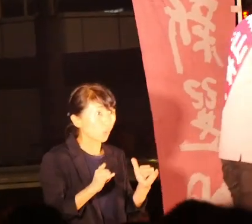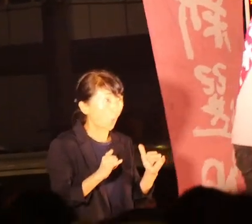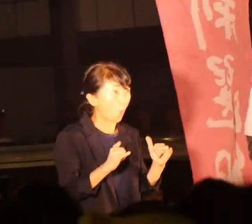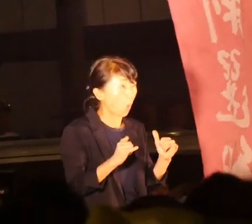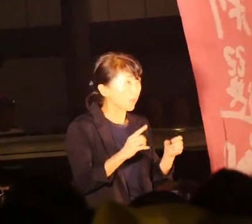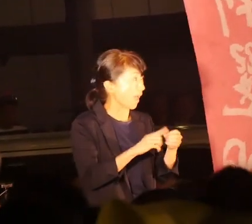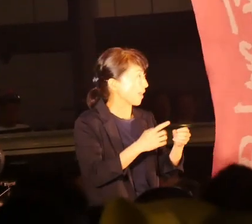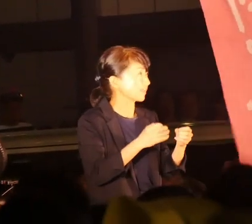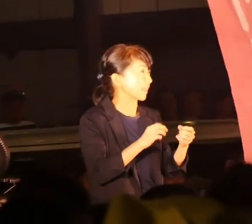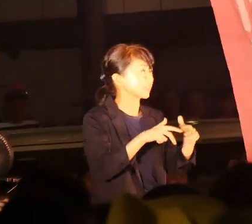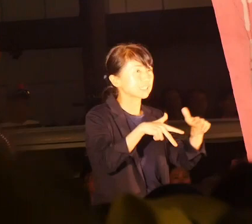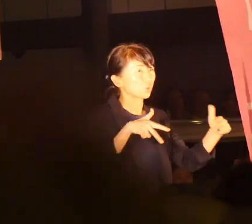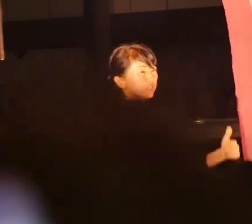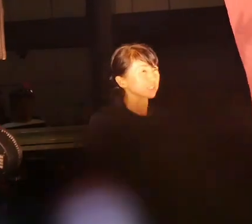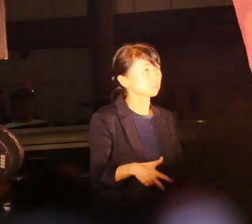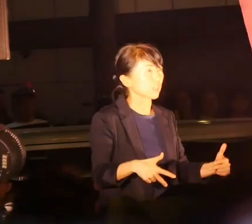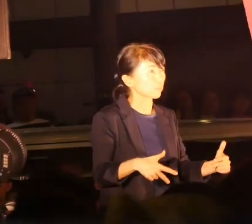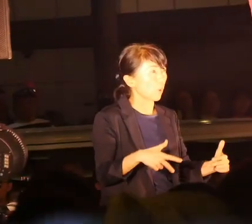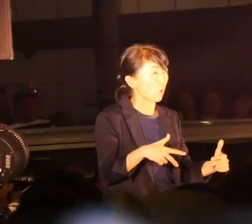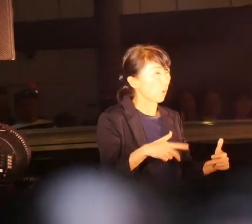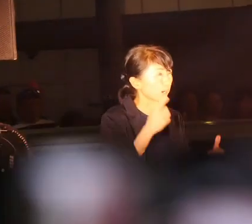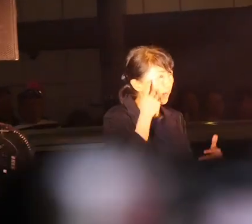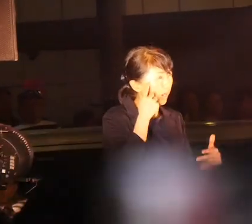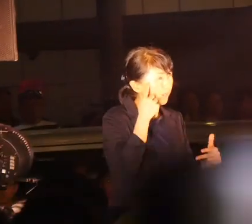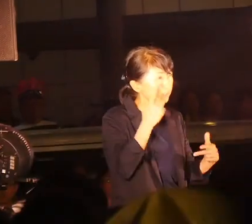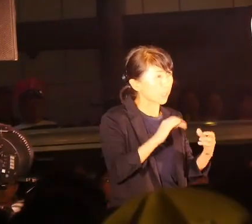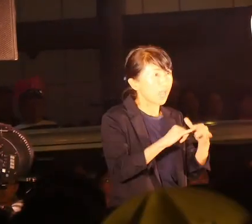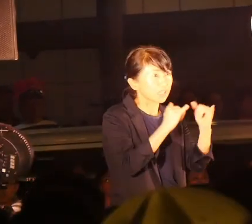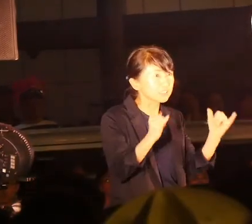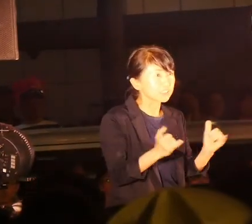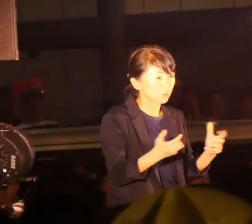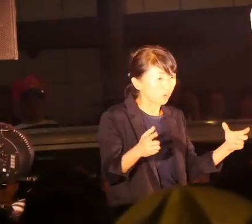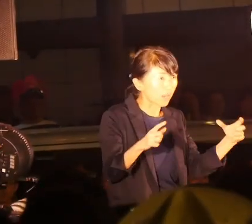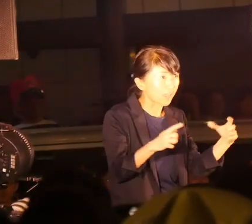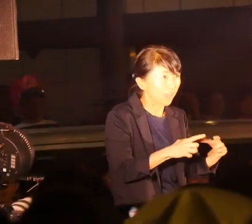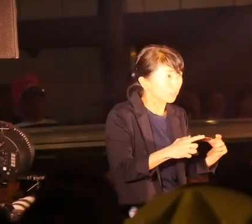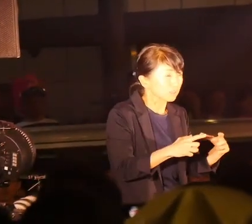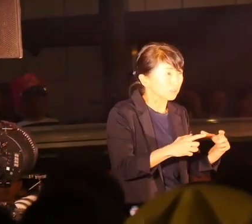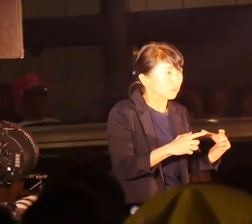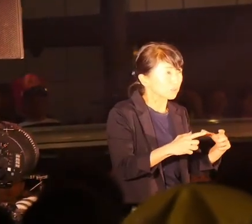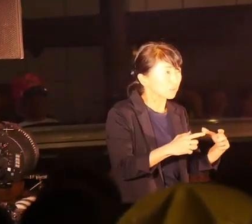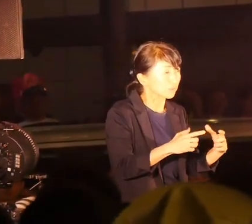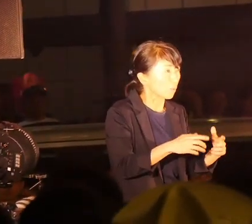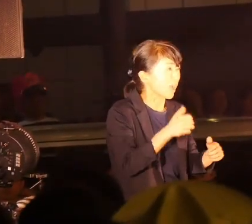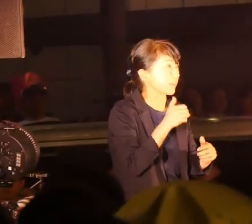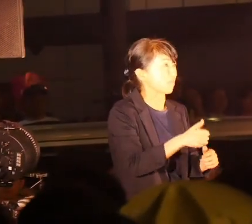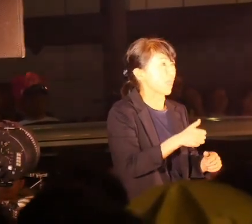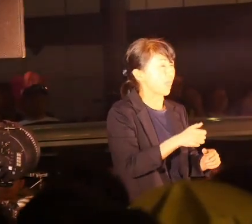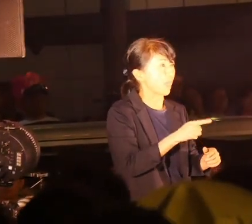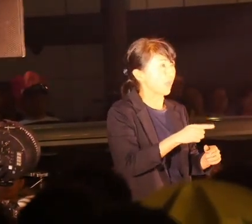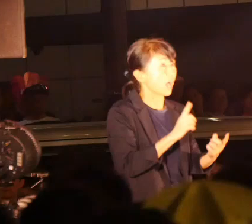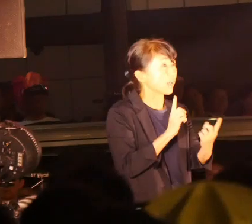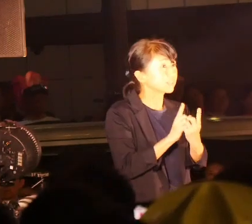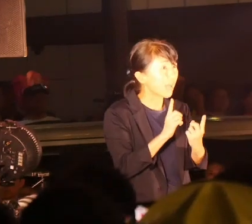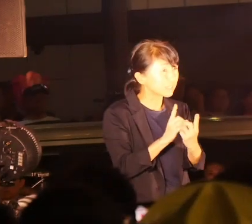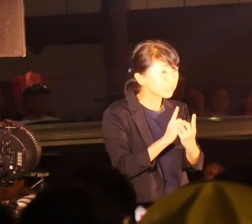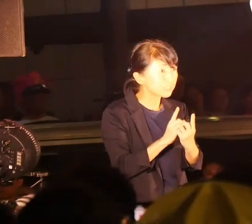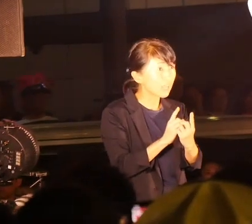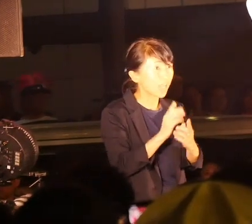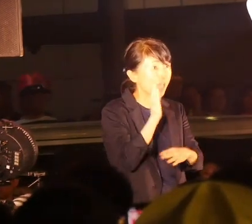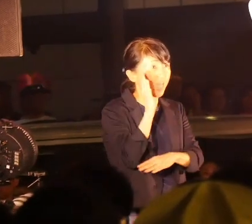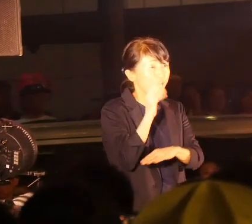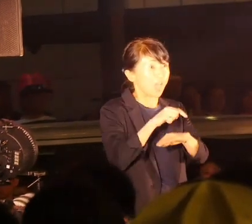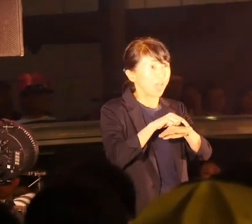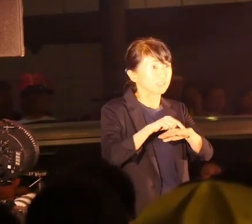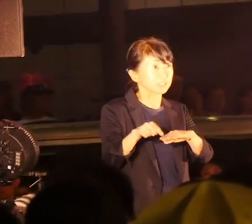年金のシステムを考えても人口が減っていくようなことは絶対にしちゃいけなかったけれども、そこに対してちゃんと施策を打って